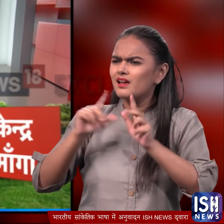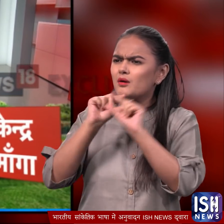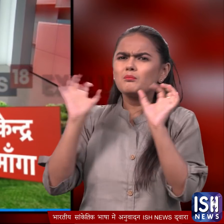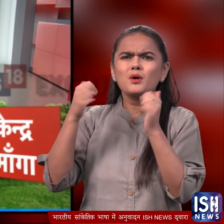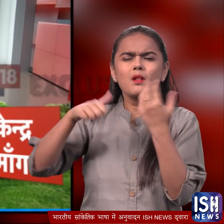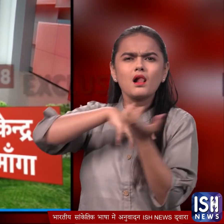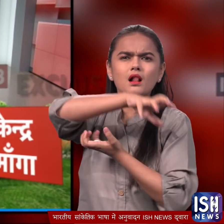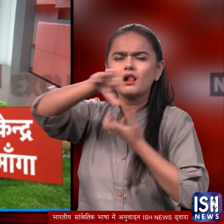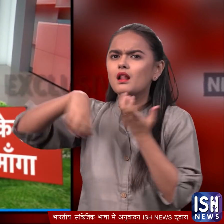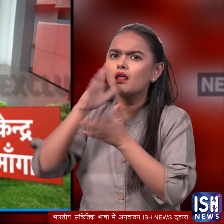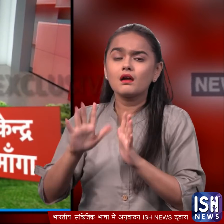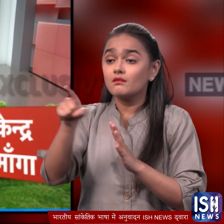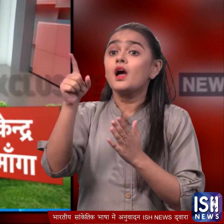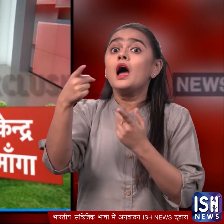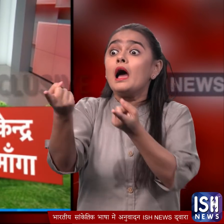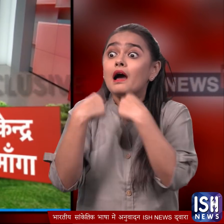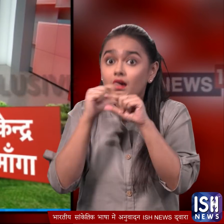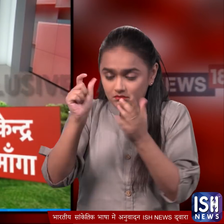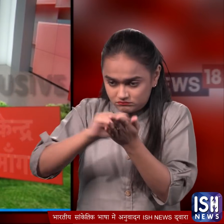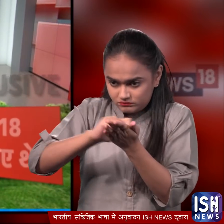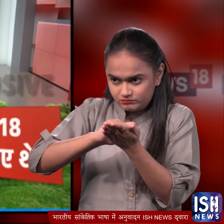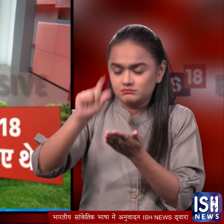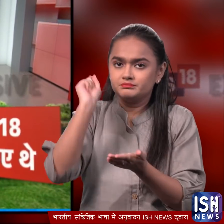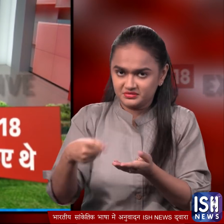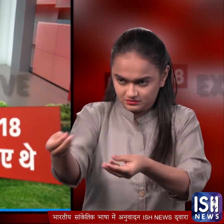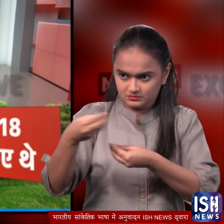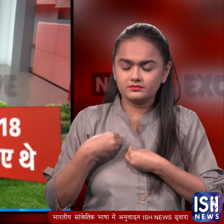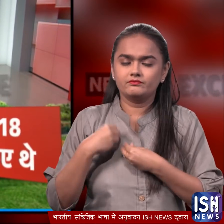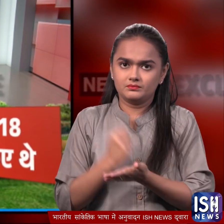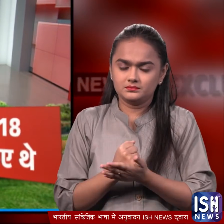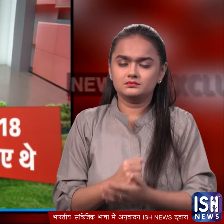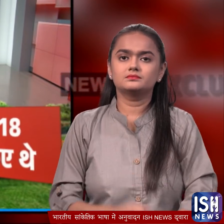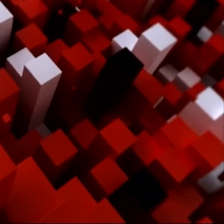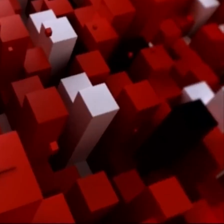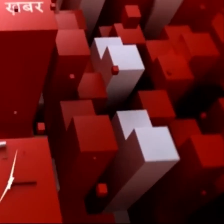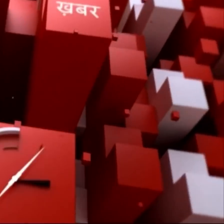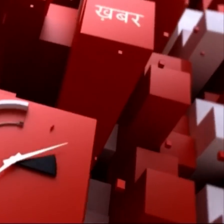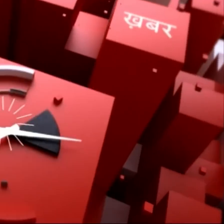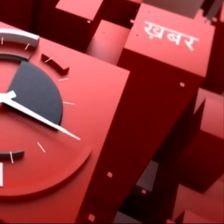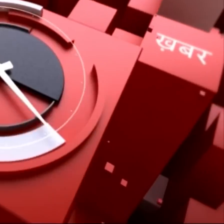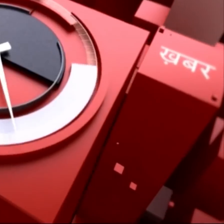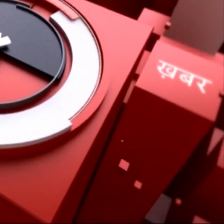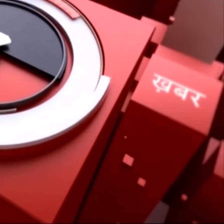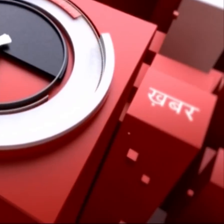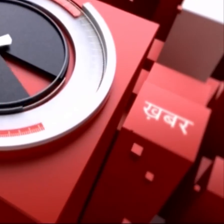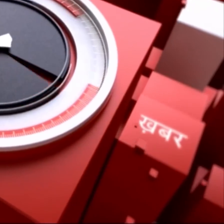हफ्तों में लिखित जवाब देने के लिए केंद्र से कहा। इससे पहले सुप्रीम कोर्ट के आदेश पर केंद्र ने